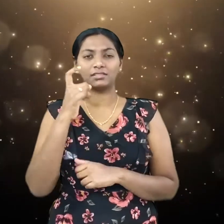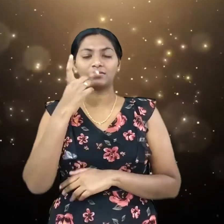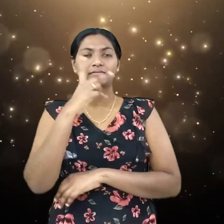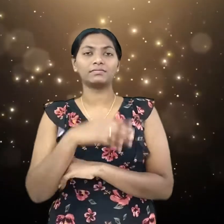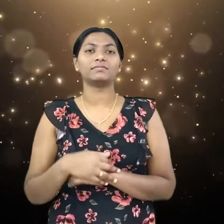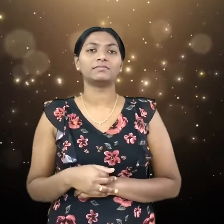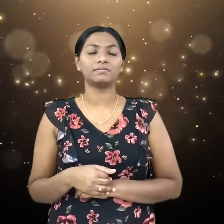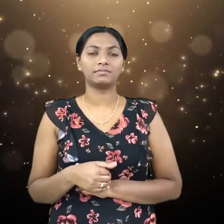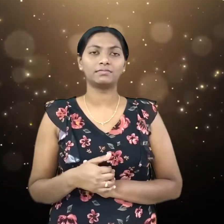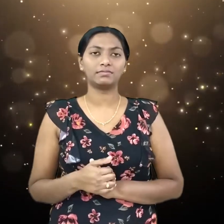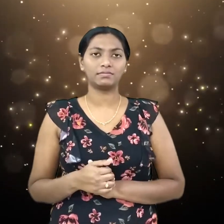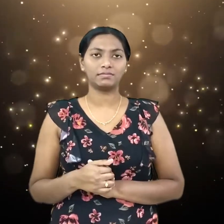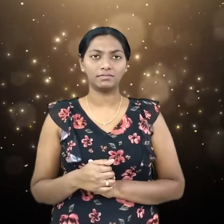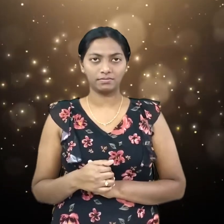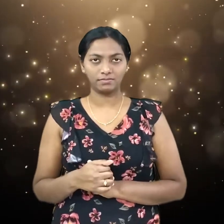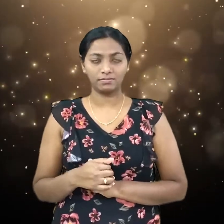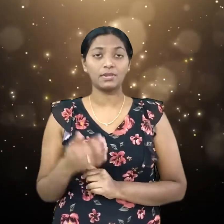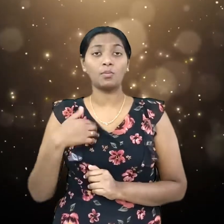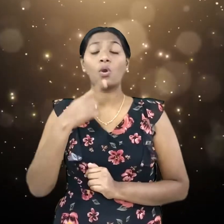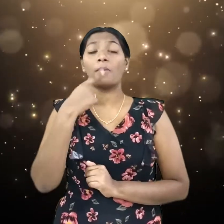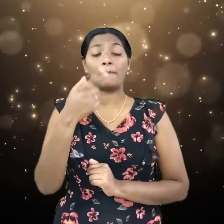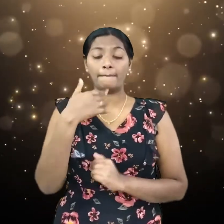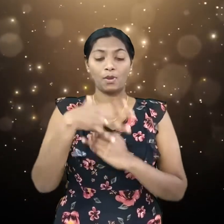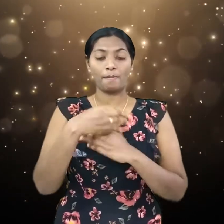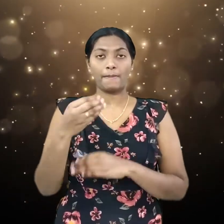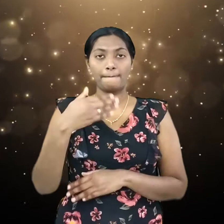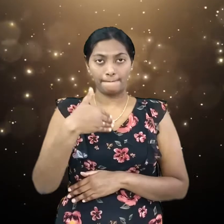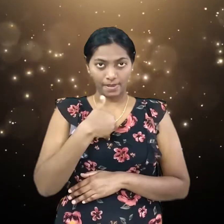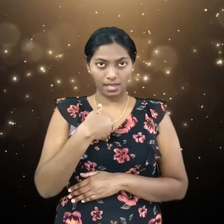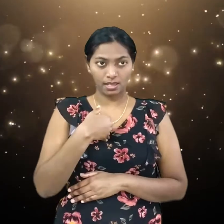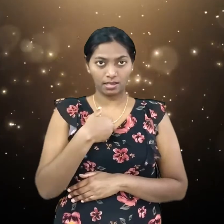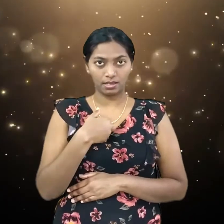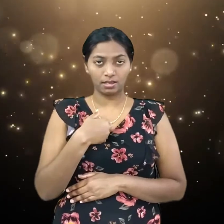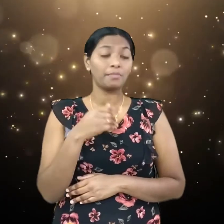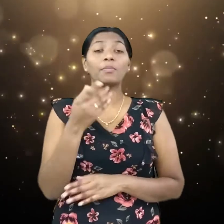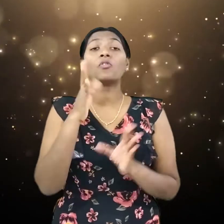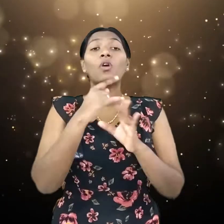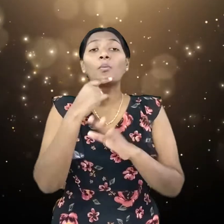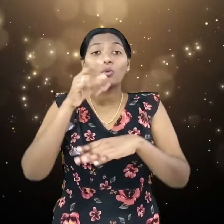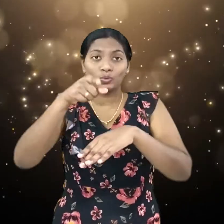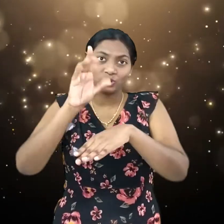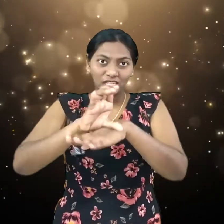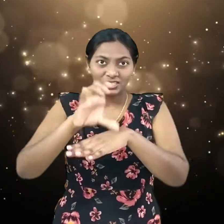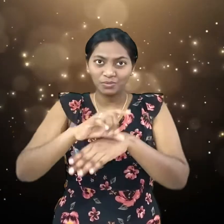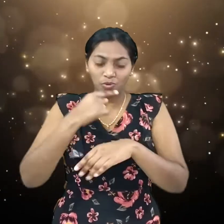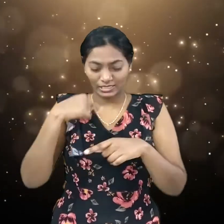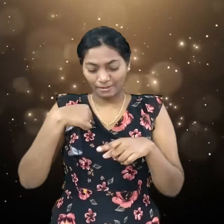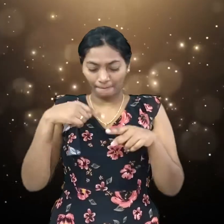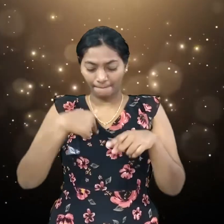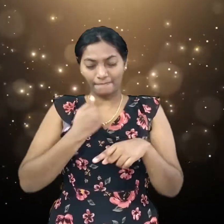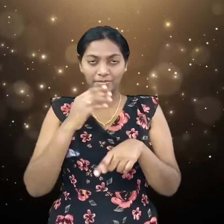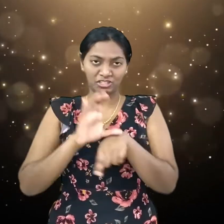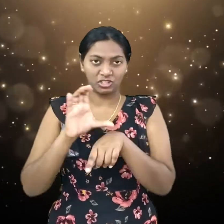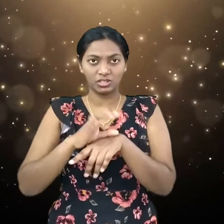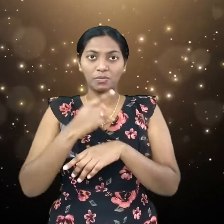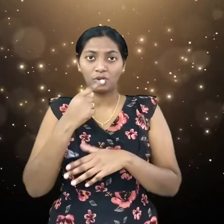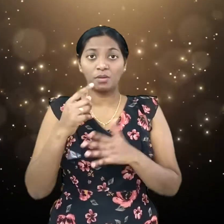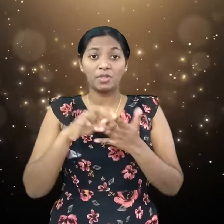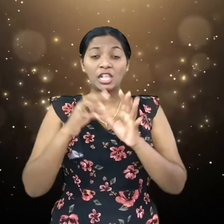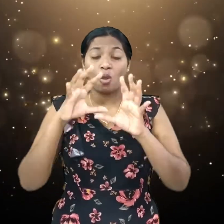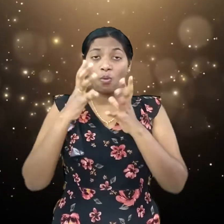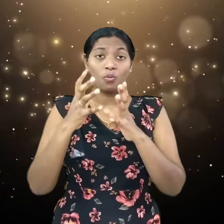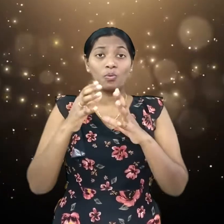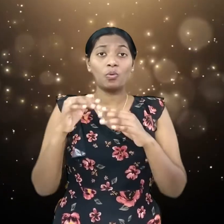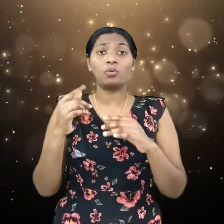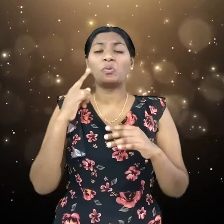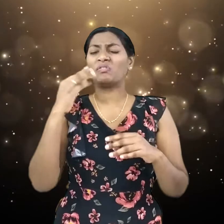7? तो मैं बोली मैंने आपसे कहा था ना आप चर्च हो। प्रेज द लॉर्ड। कभी मत भूलिएगा आप अकेले दुनिया